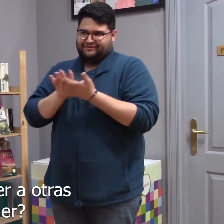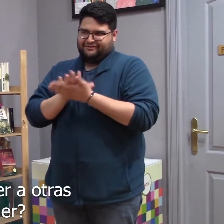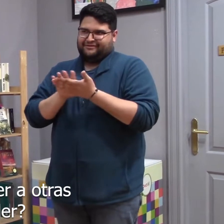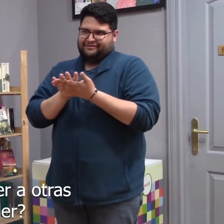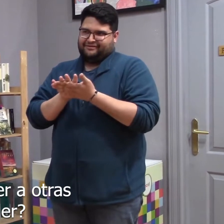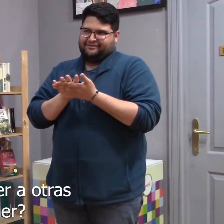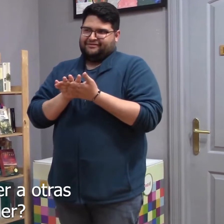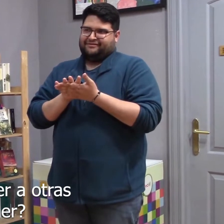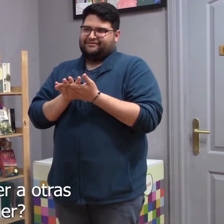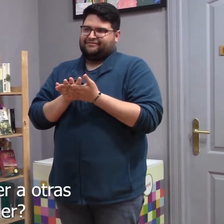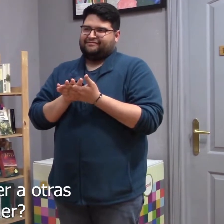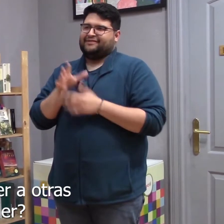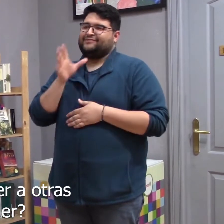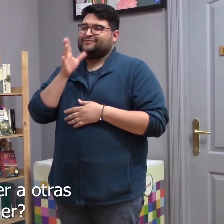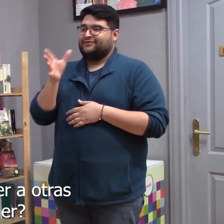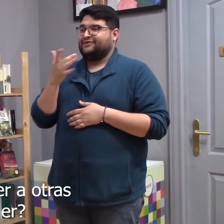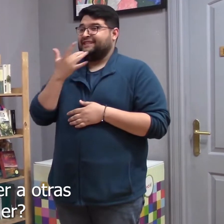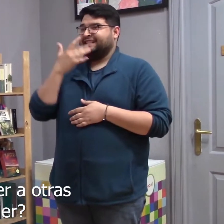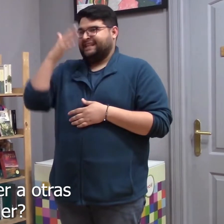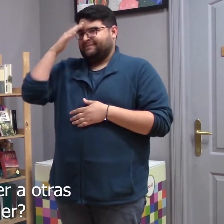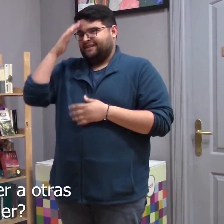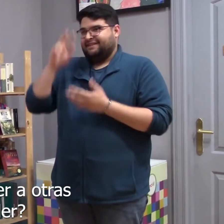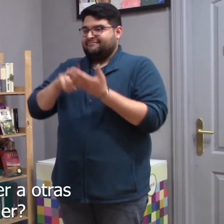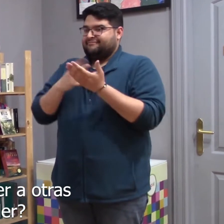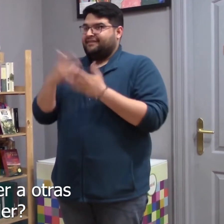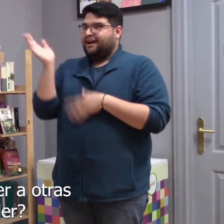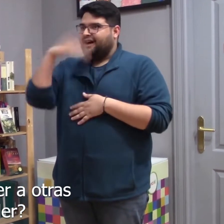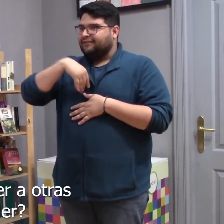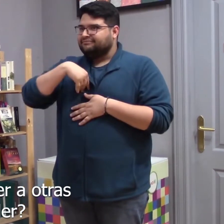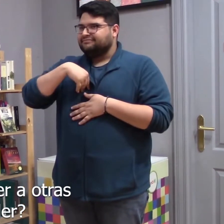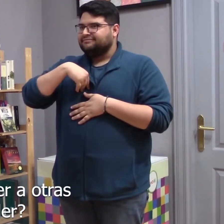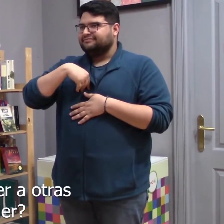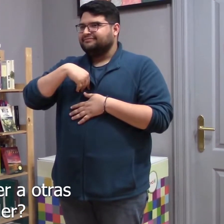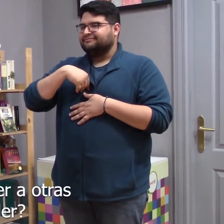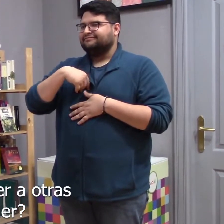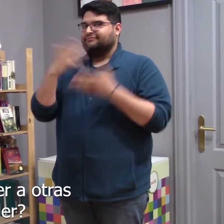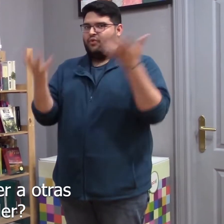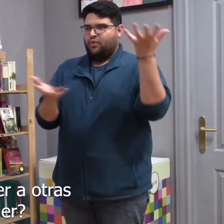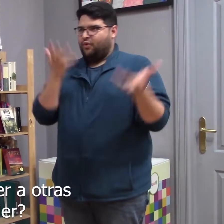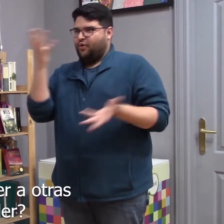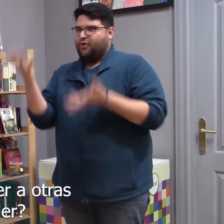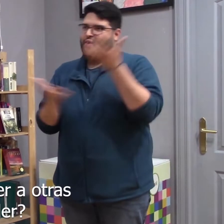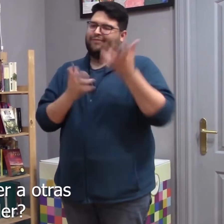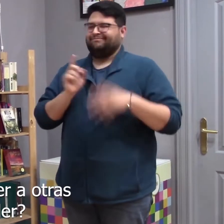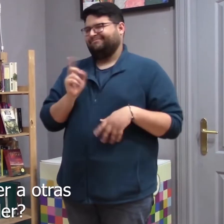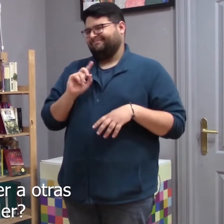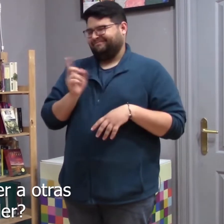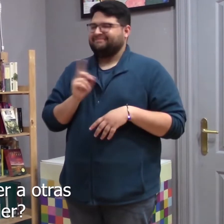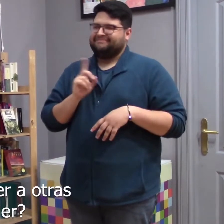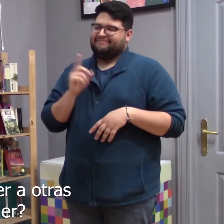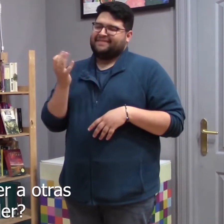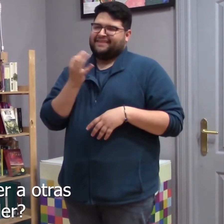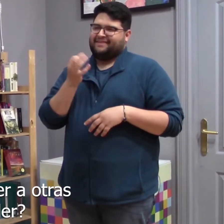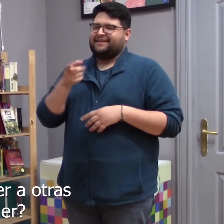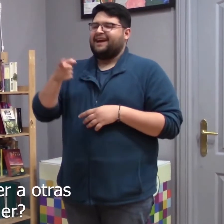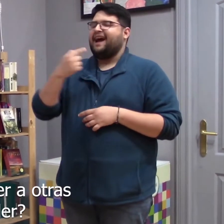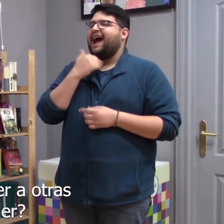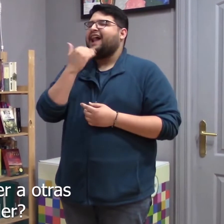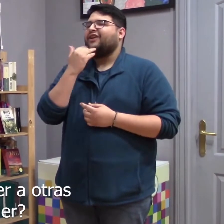si no hay personas sordas, lo importante sería un poquito de lengua de signos básico, ¿vale? Que supieran los oyentes lengua de signos, un poquito, aunque